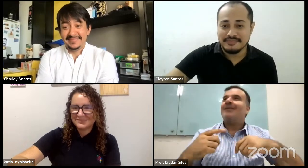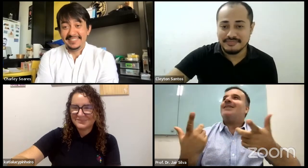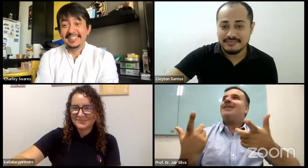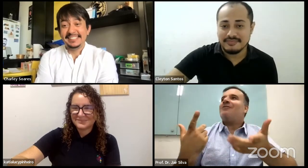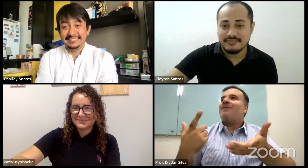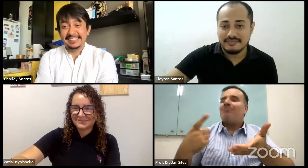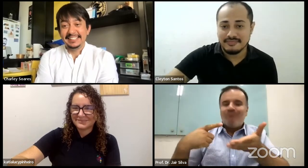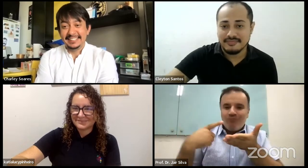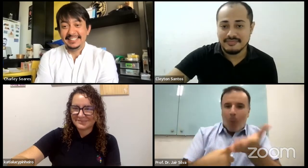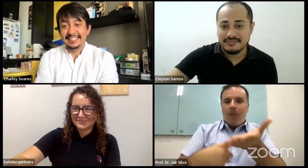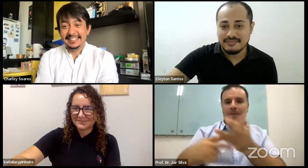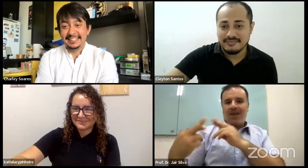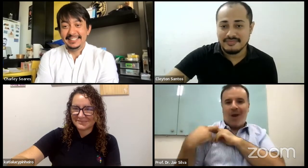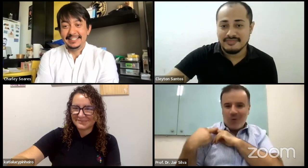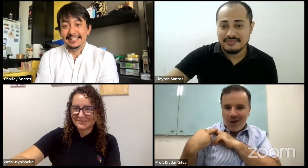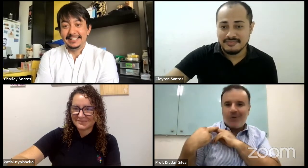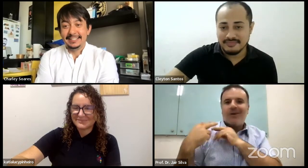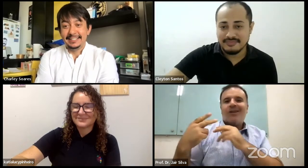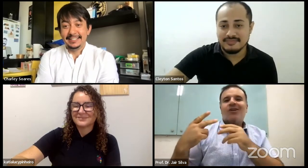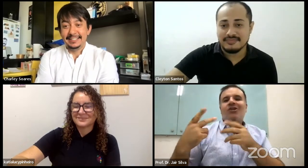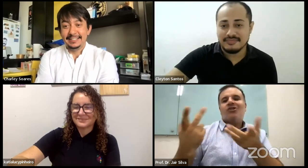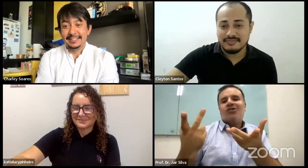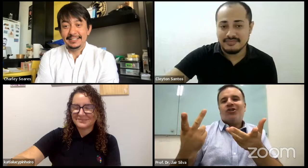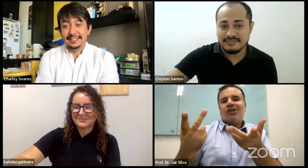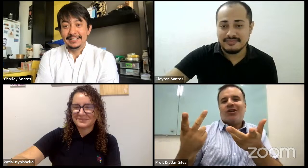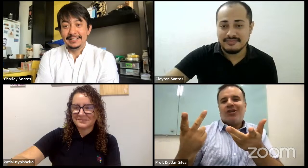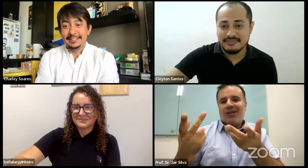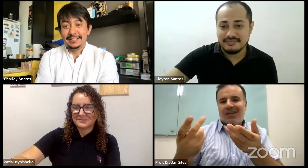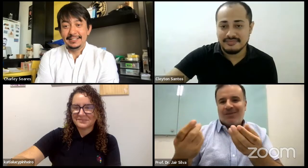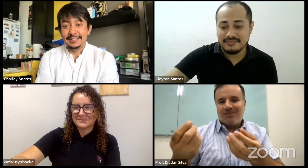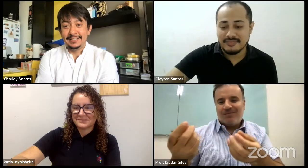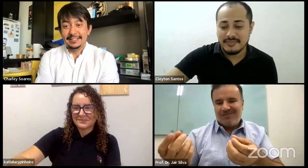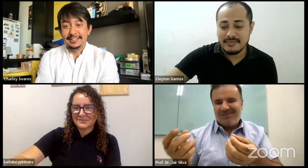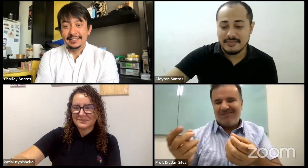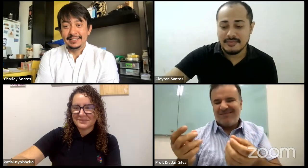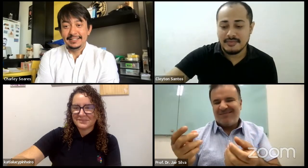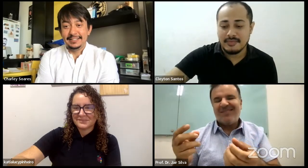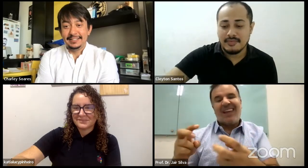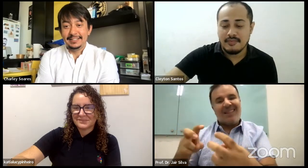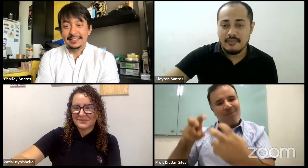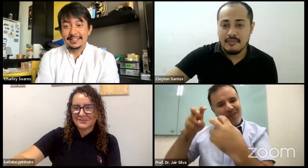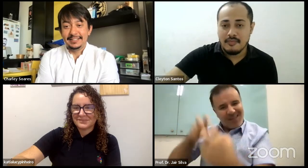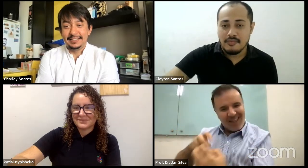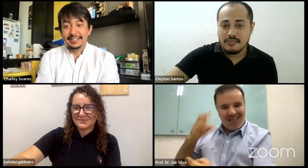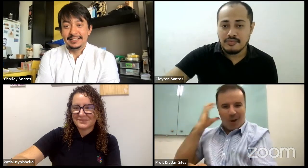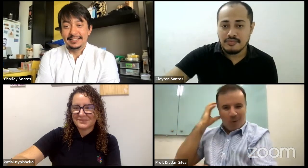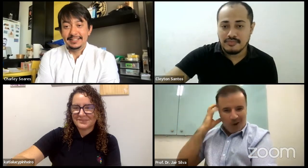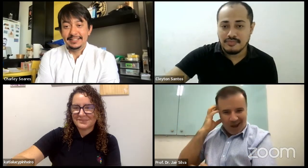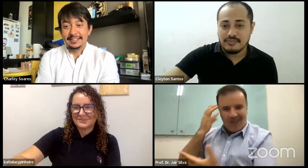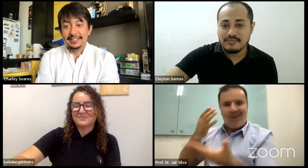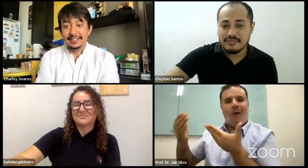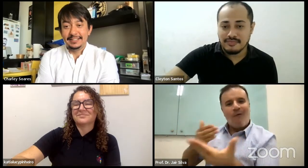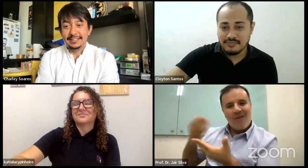Com certeza vamos conversar e corrigir tudo isso, né? É um compromisso nosso.